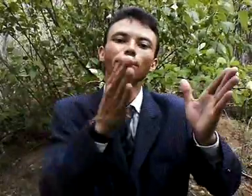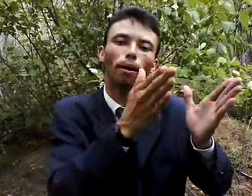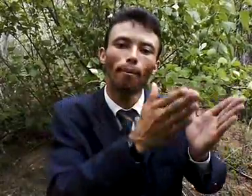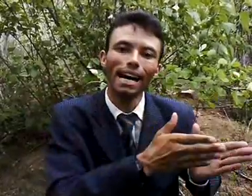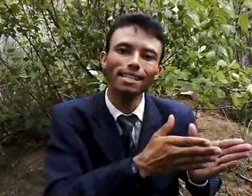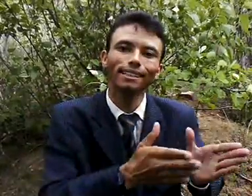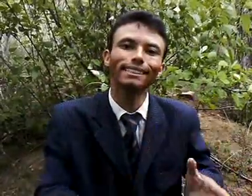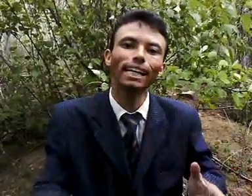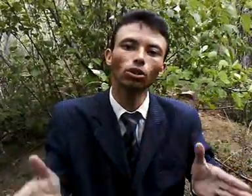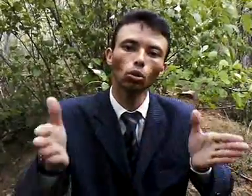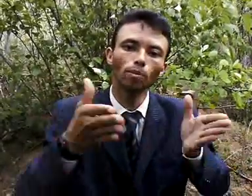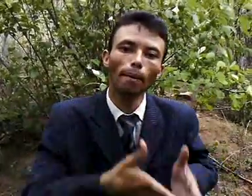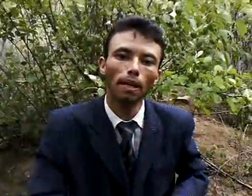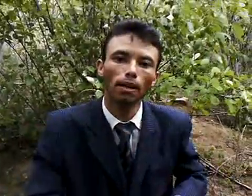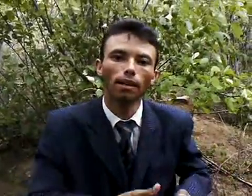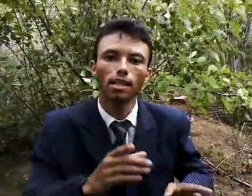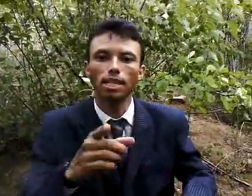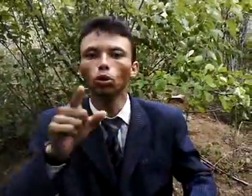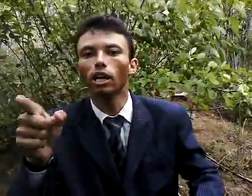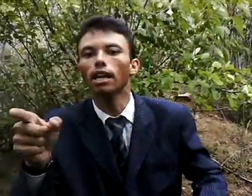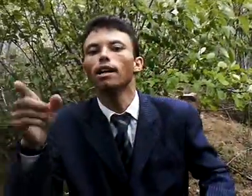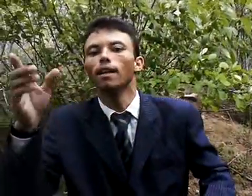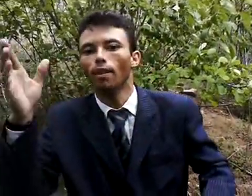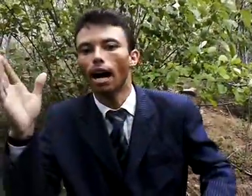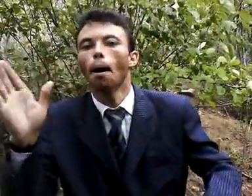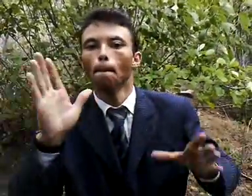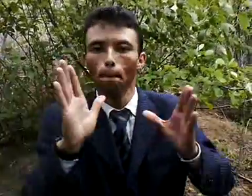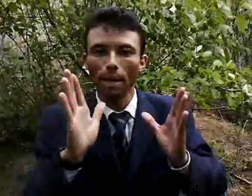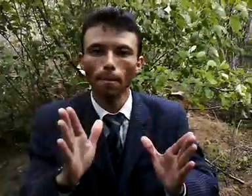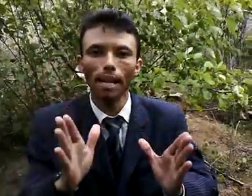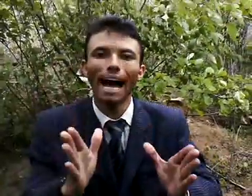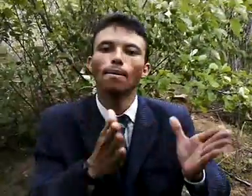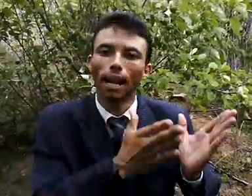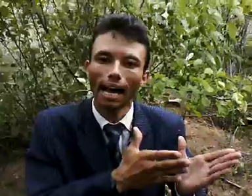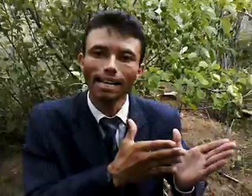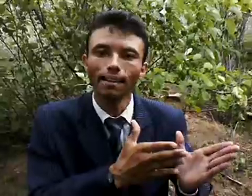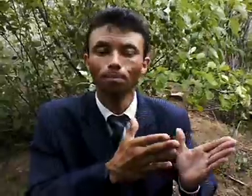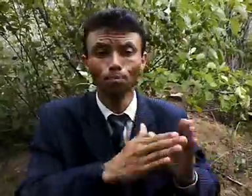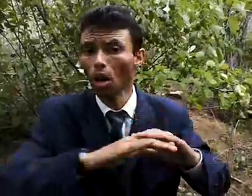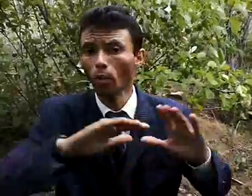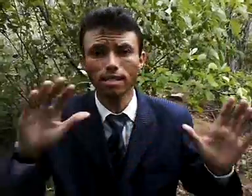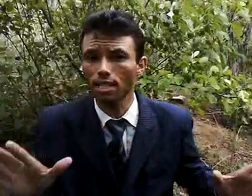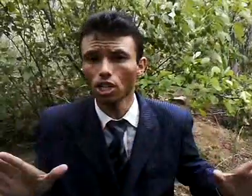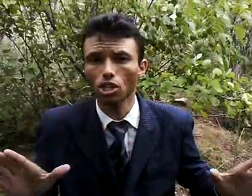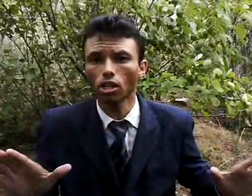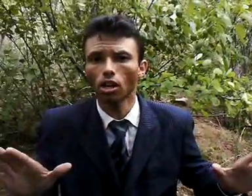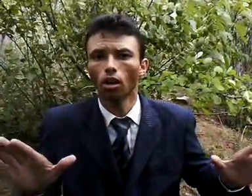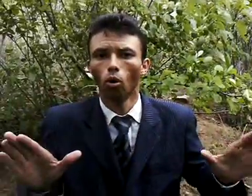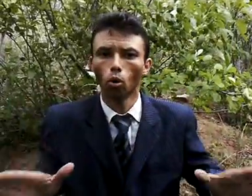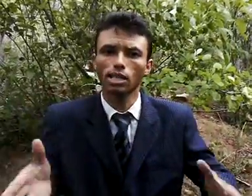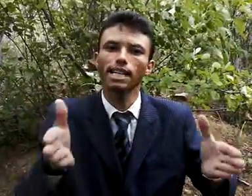livros a mais dentro da Bíblia. Sendo que na Bíblia hebraica não existe os